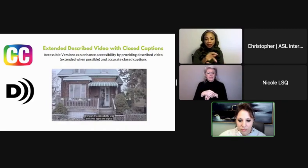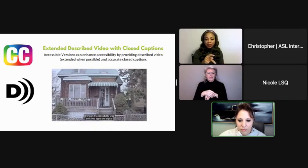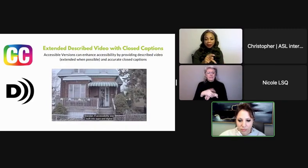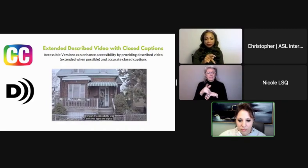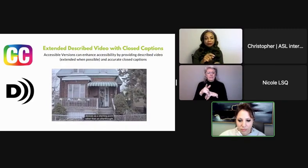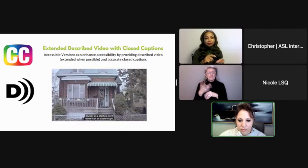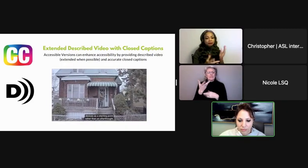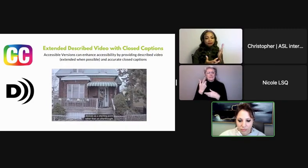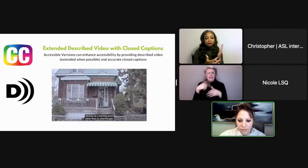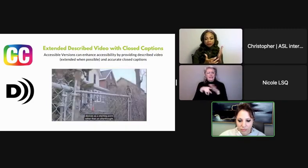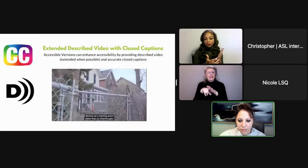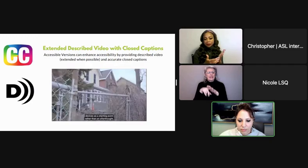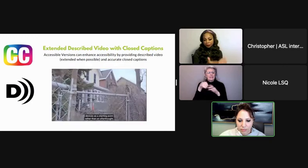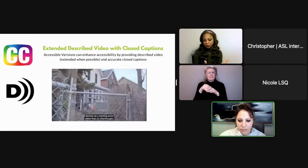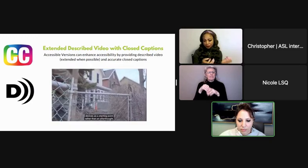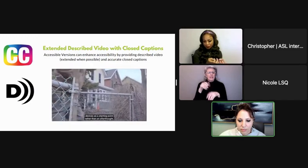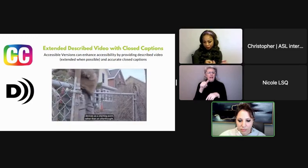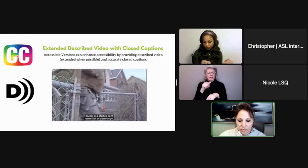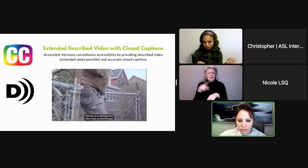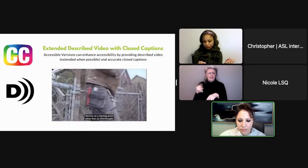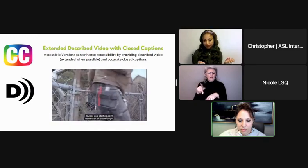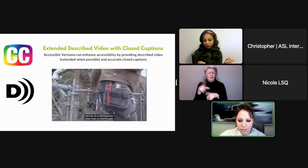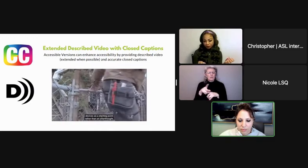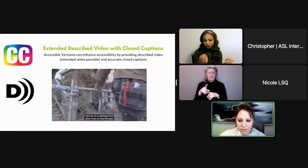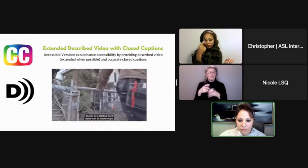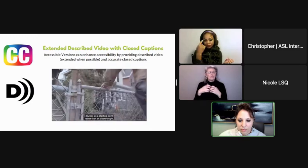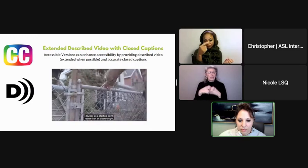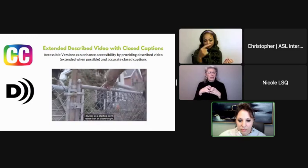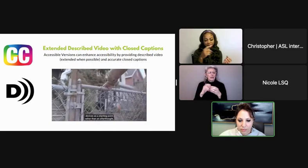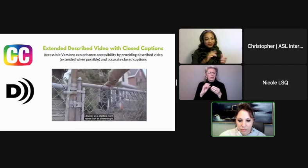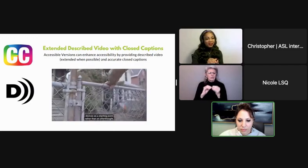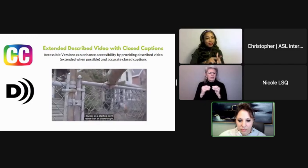intégrée aux applications et aux appareils numériques.